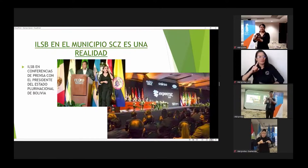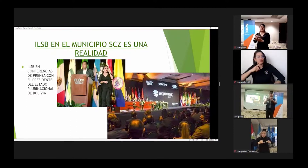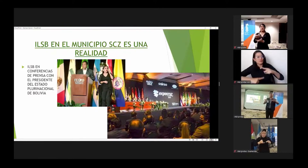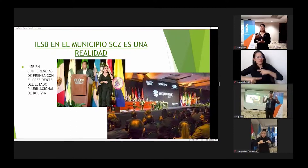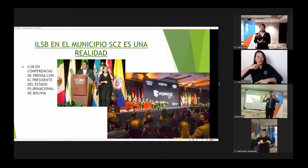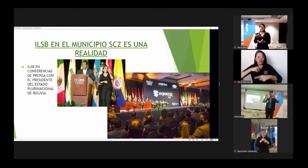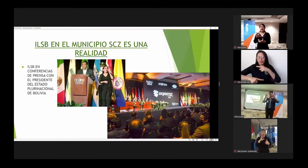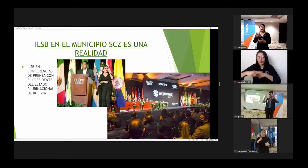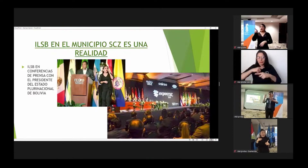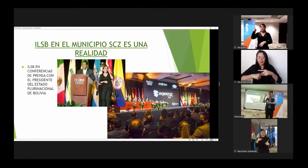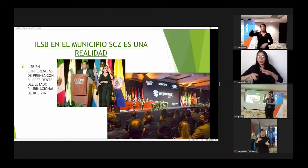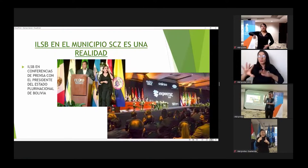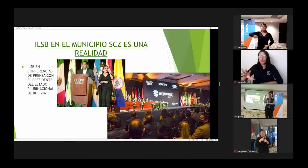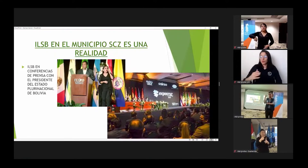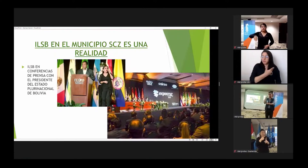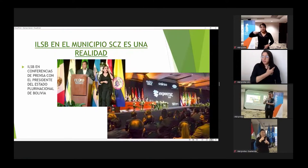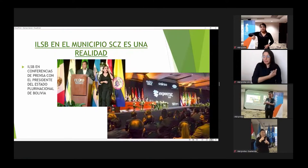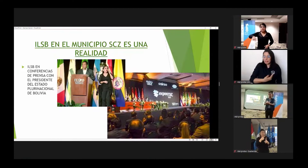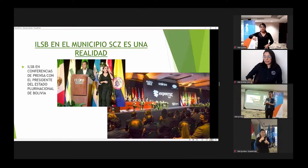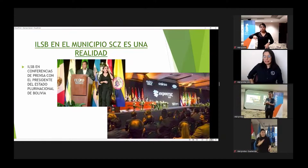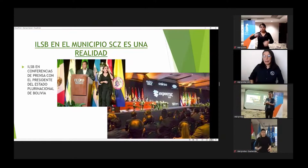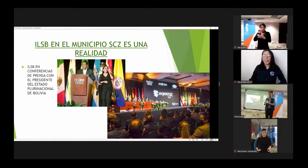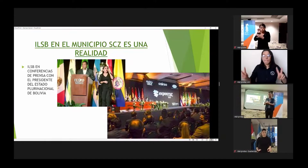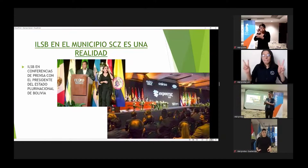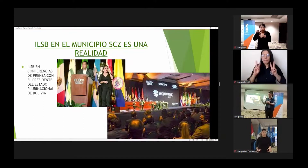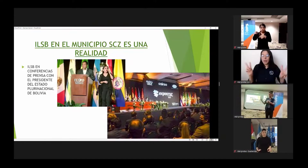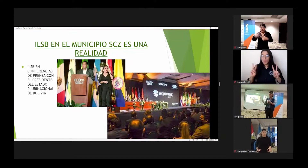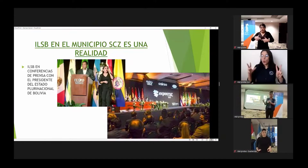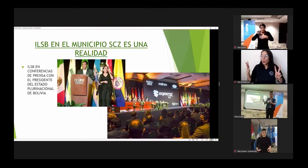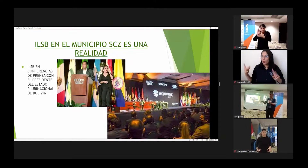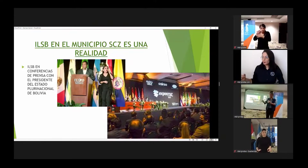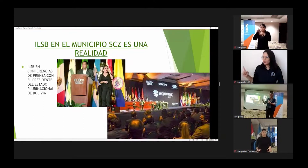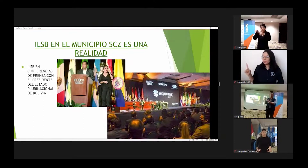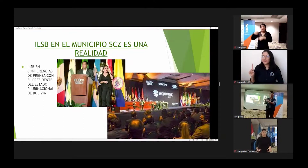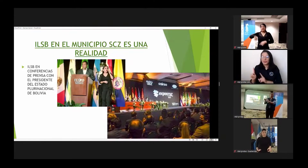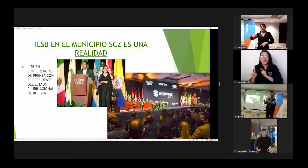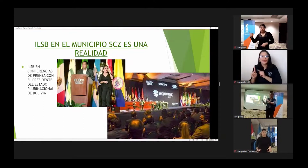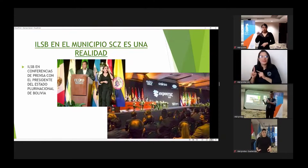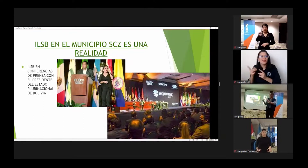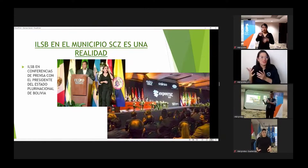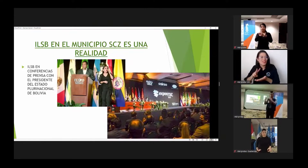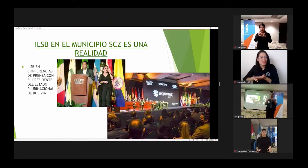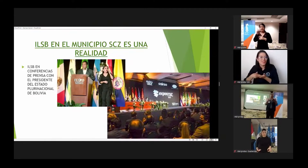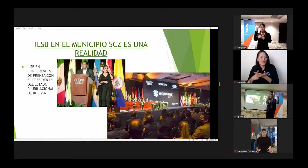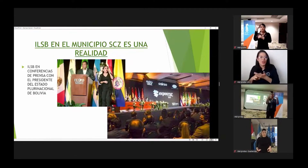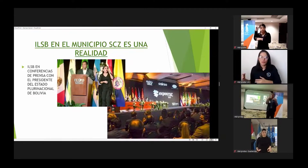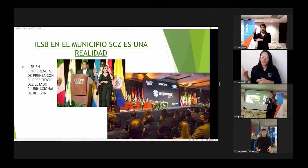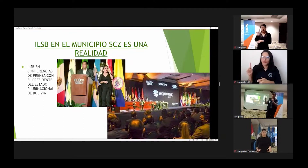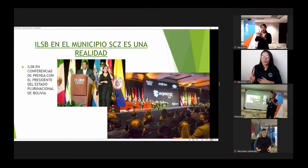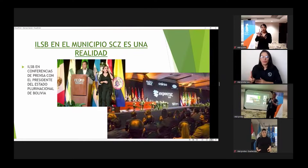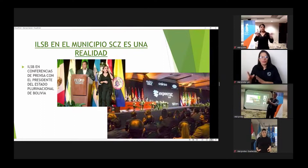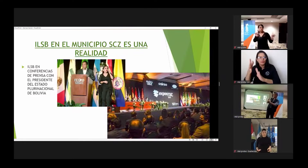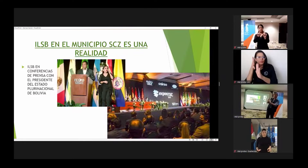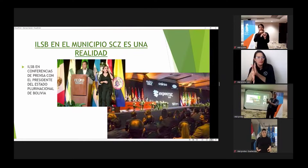que hasta el presidente, en conferencias de prensa en vivo, que pueda estar el presidente de la República de Bolivia y que pueda acceder a tener